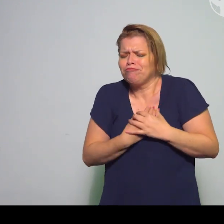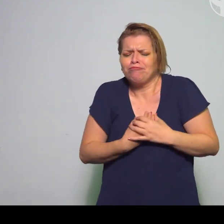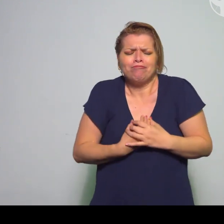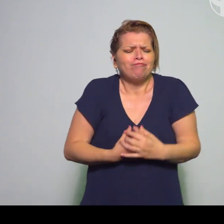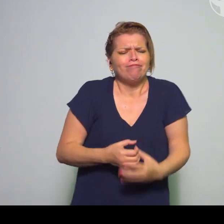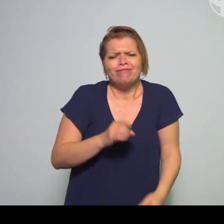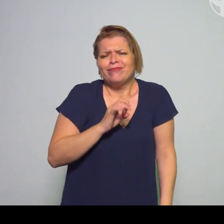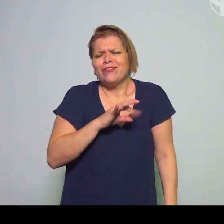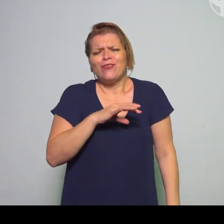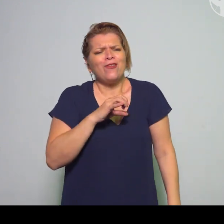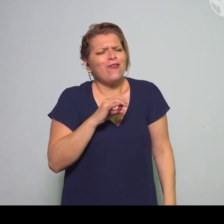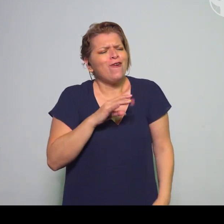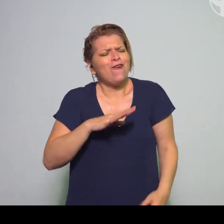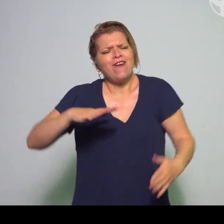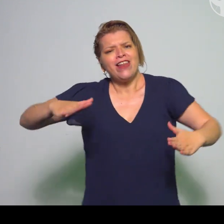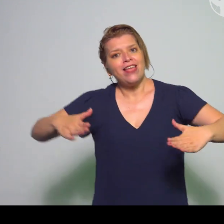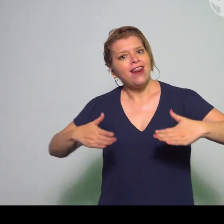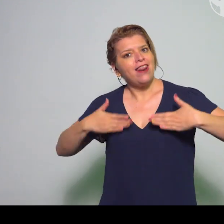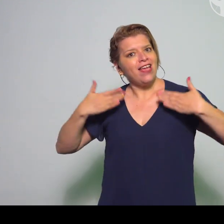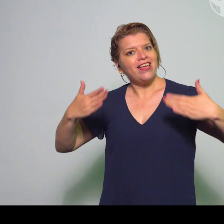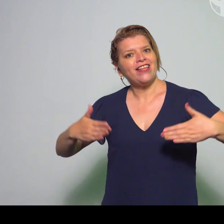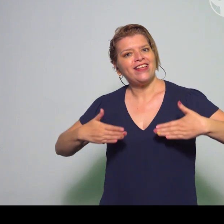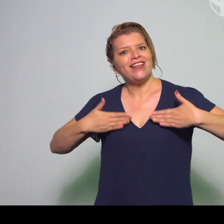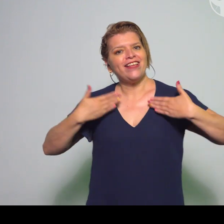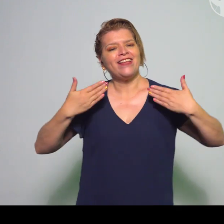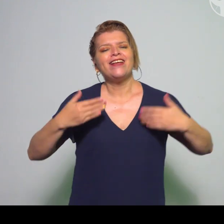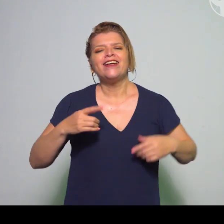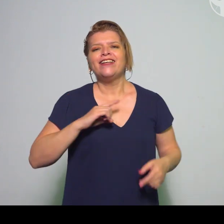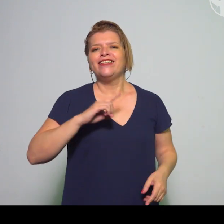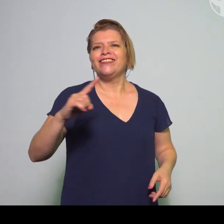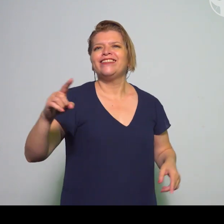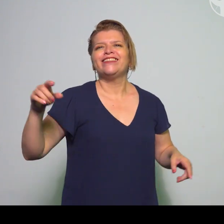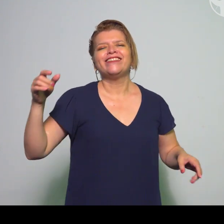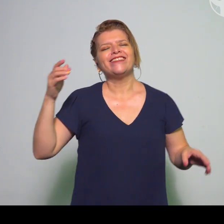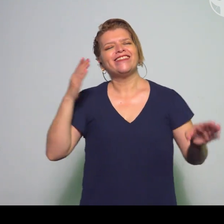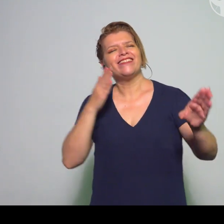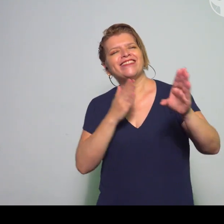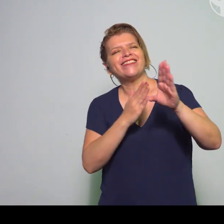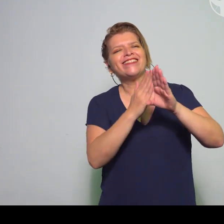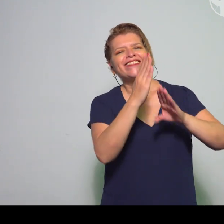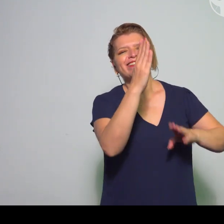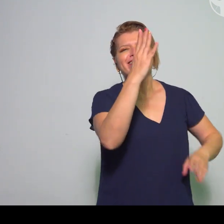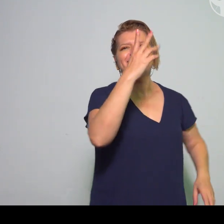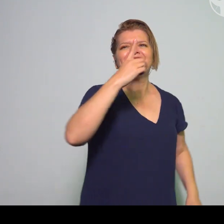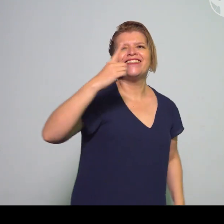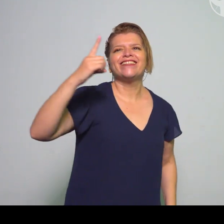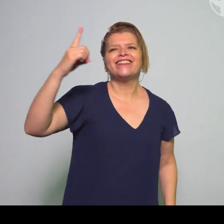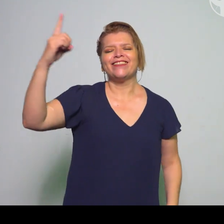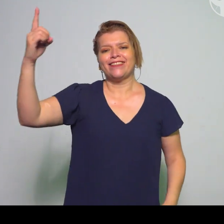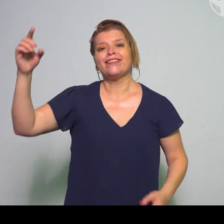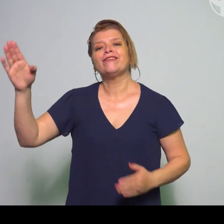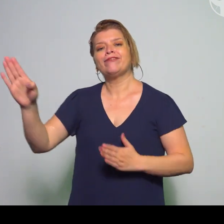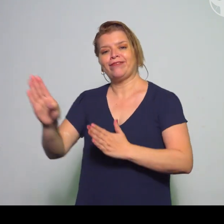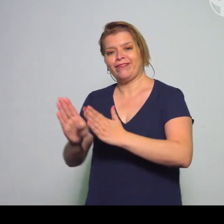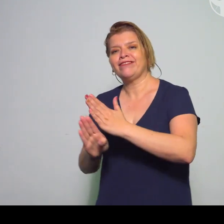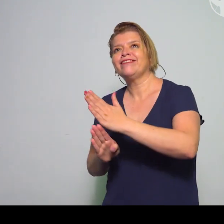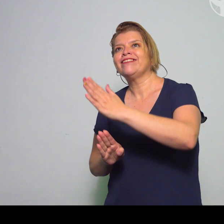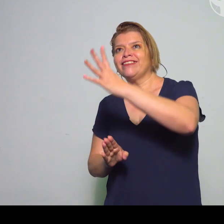en la tristeza, dolor y alegría. Fiel